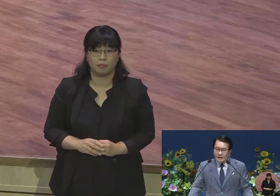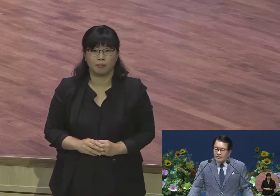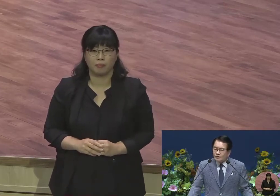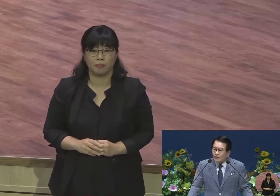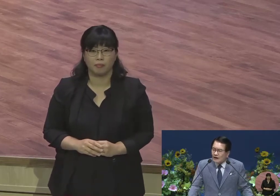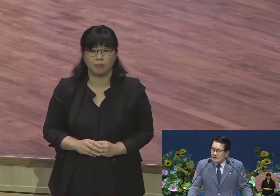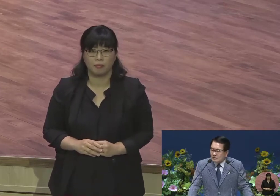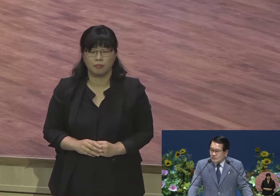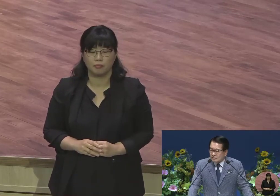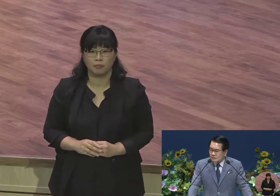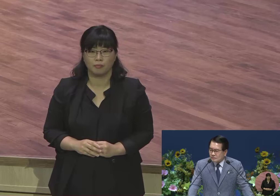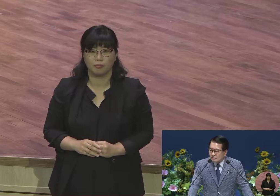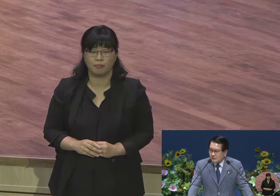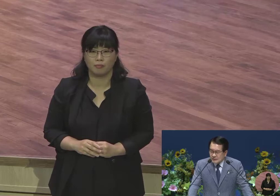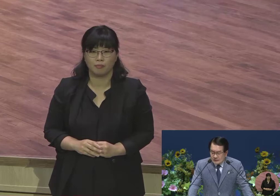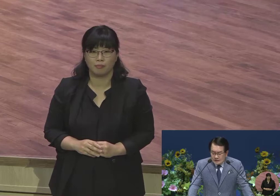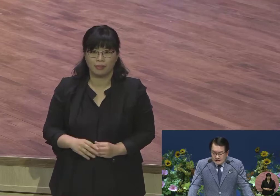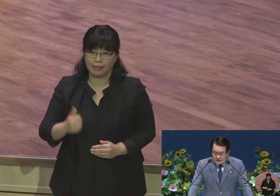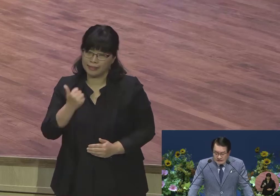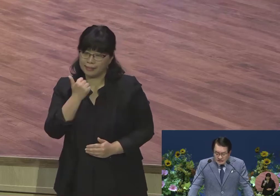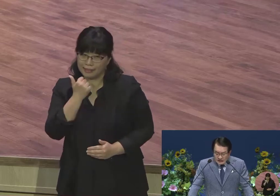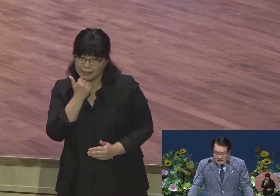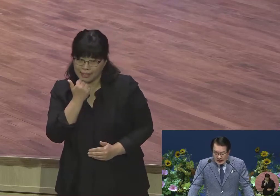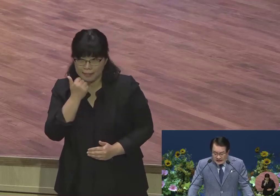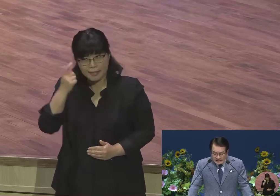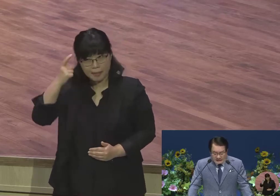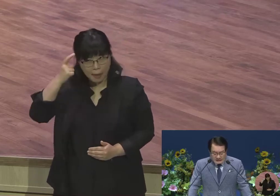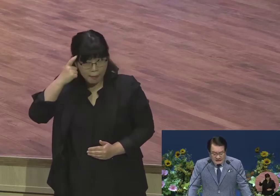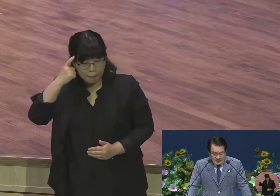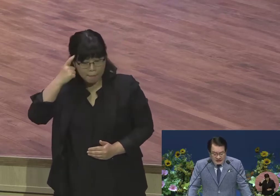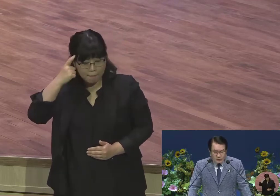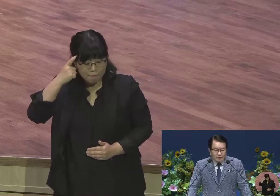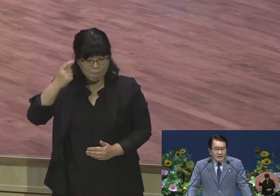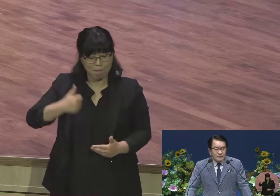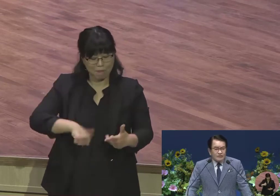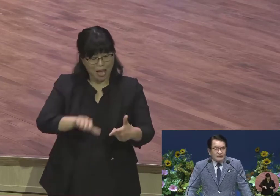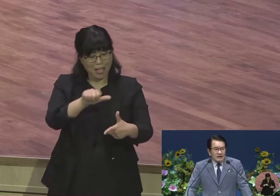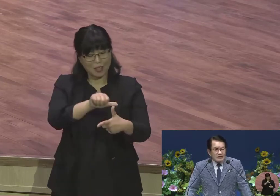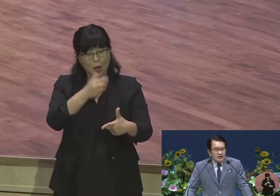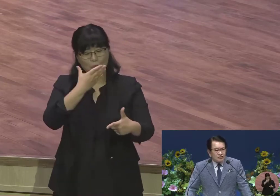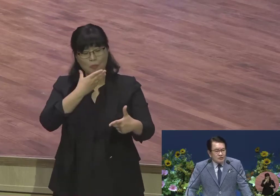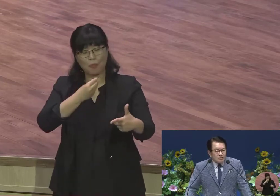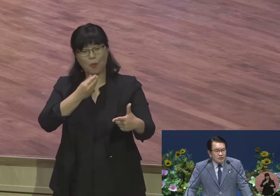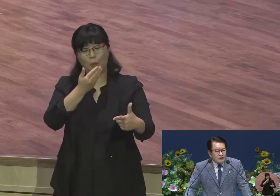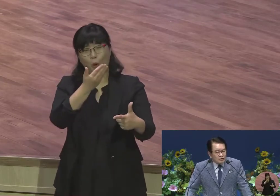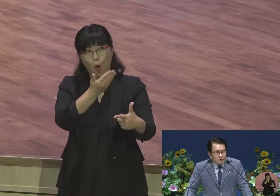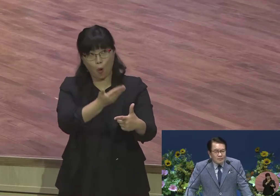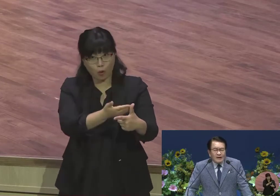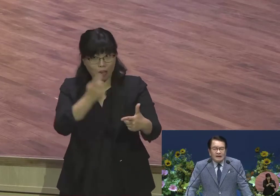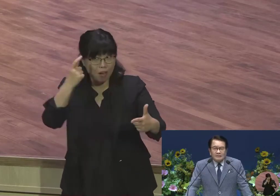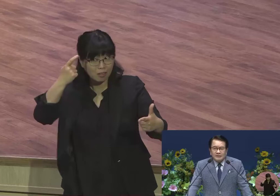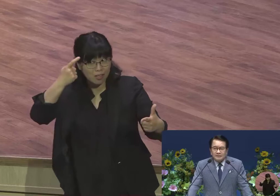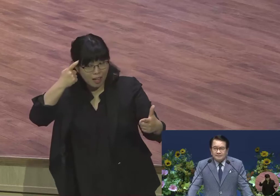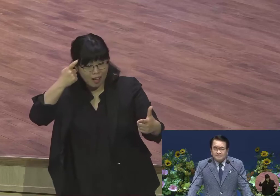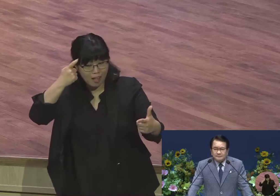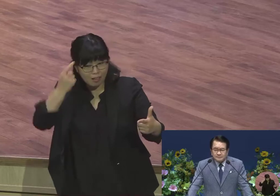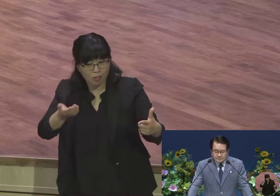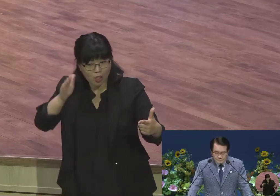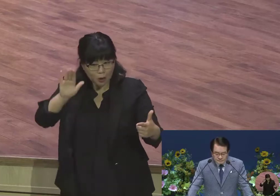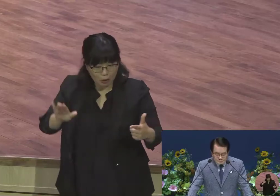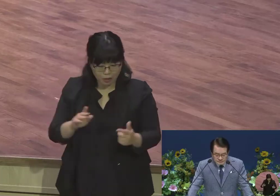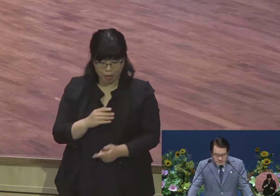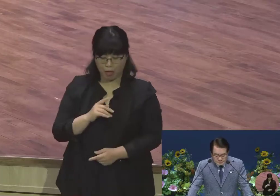공모에 속아가지고 에스가 아닌 야곱이 장자의 축복을 결국은 받게 됩니다